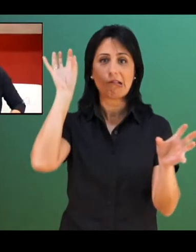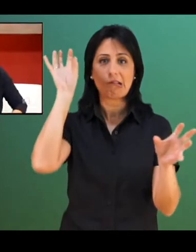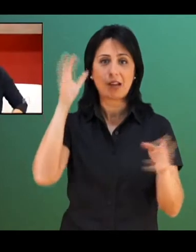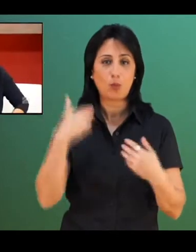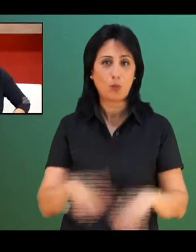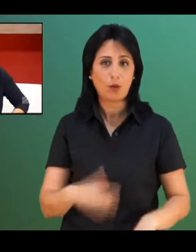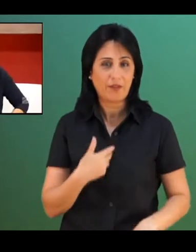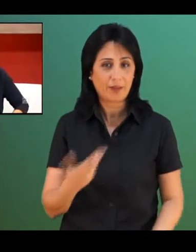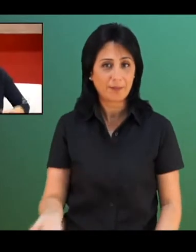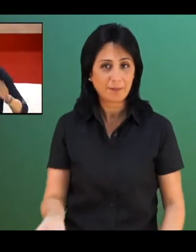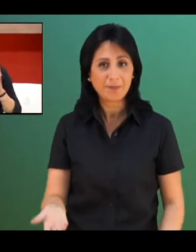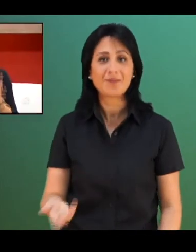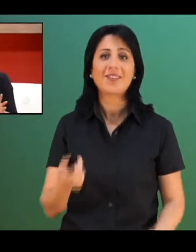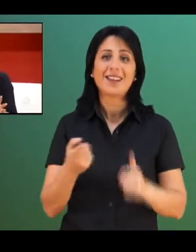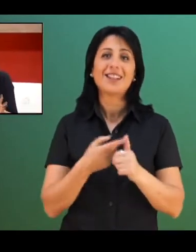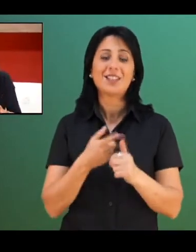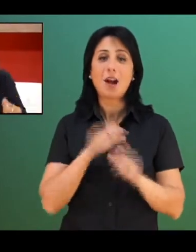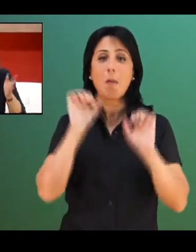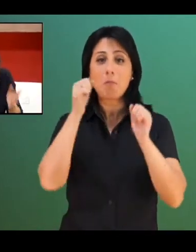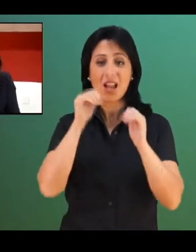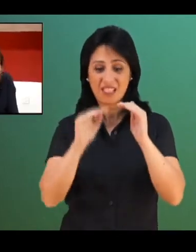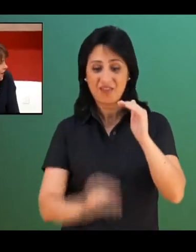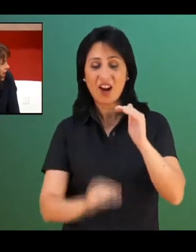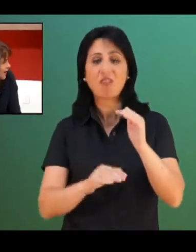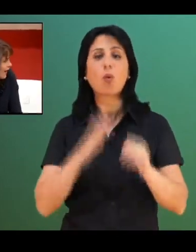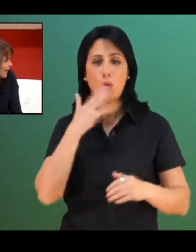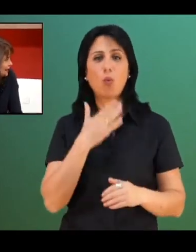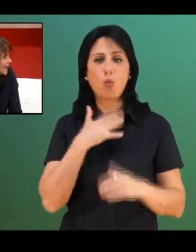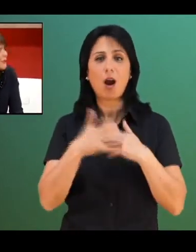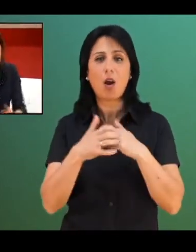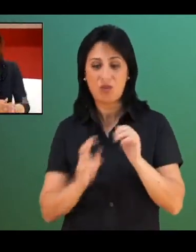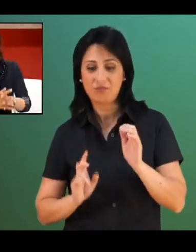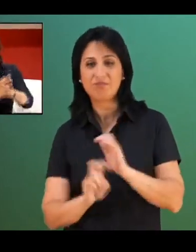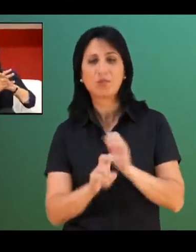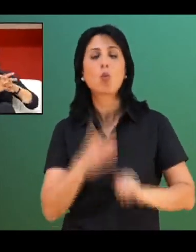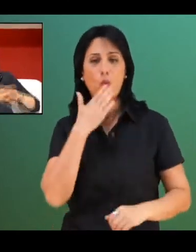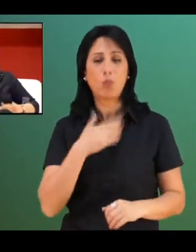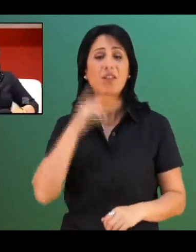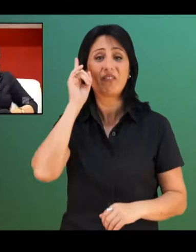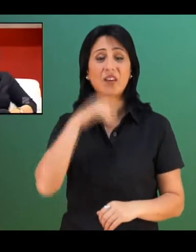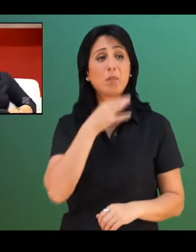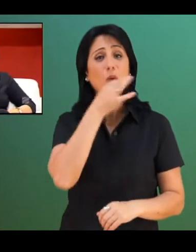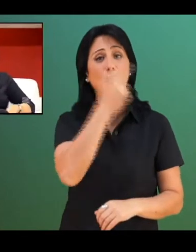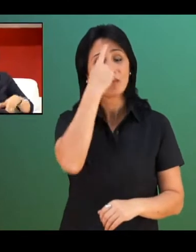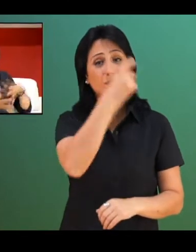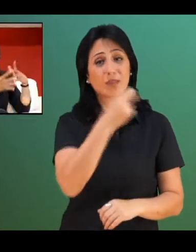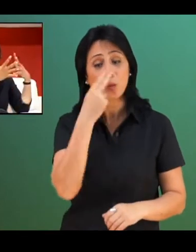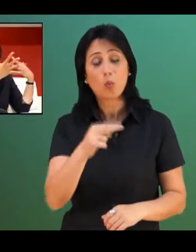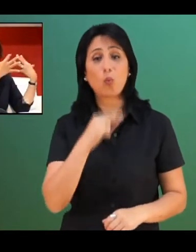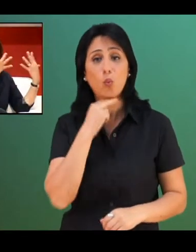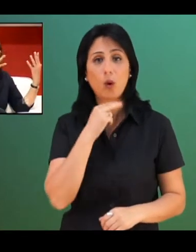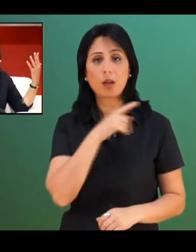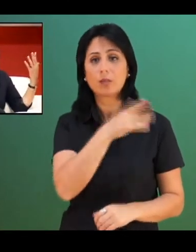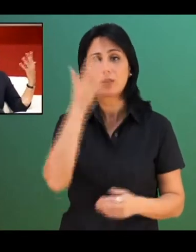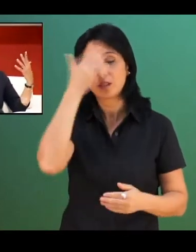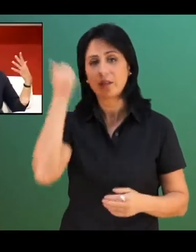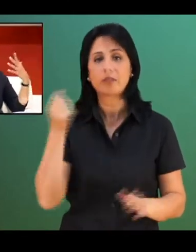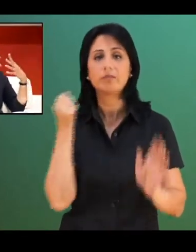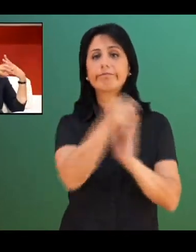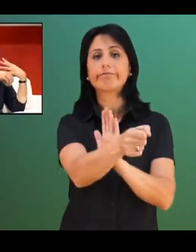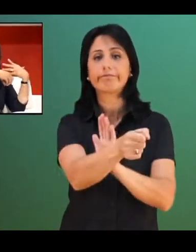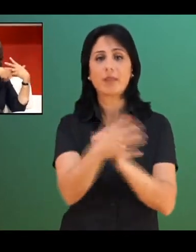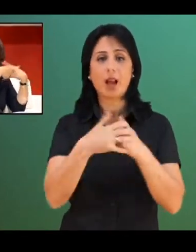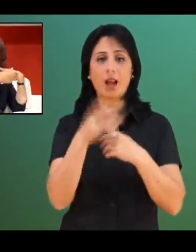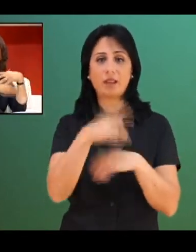და უთხარი მამას შეხსვლა უყავს, მე კიდე არ დაგჭეს, მე კიდე დარჩა კატა. მერე ისა რა ქვია, მაცი ვარში რაღაცას პოულობ,